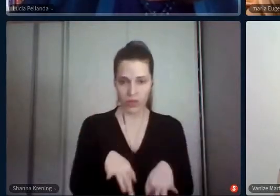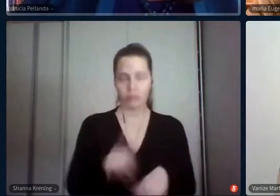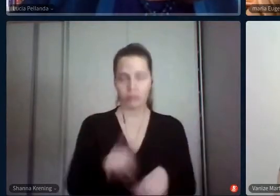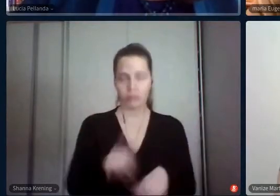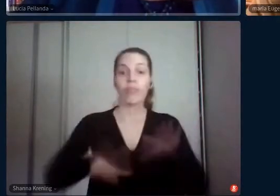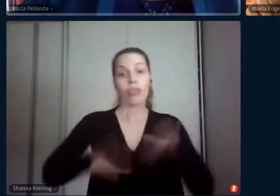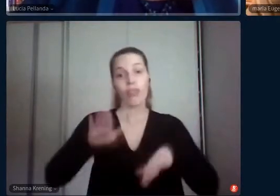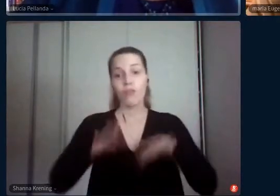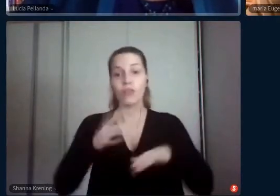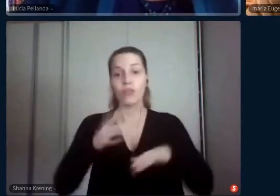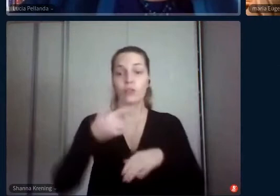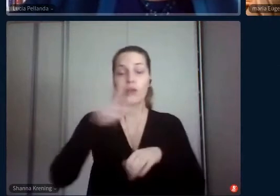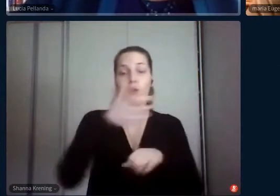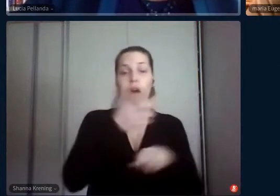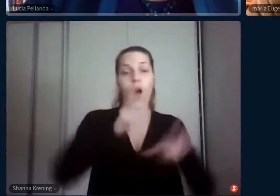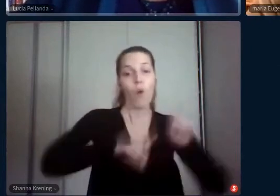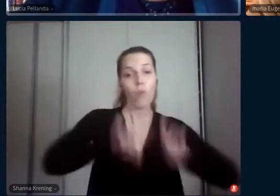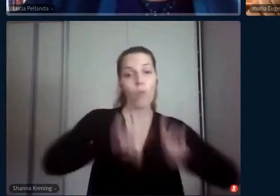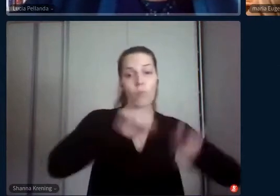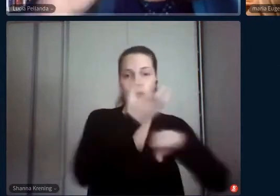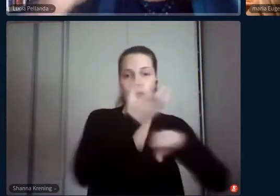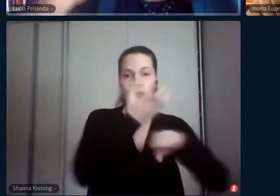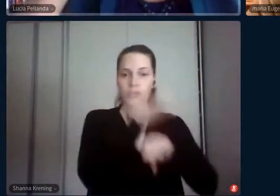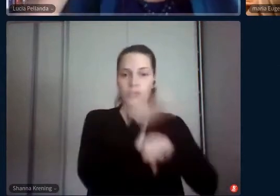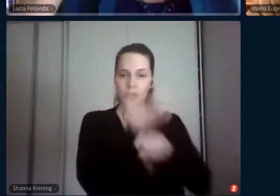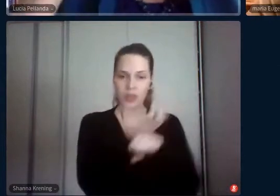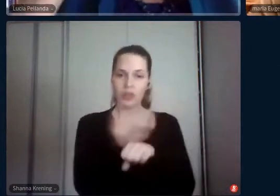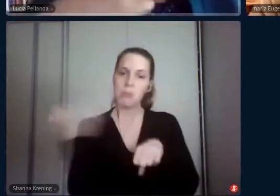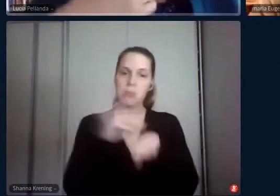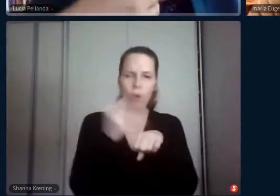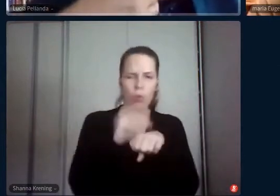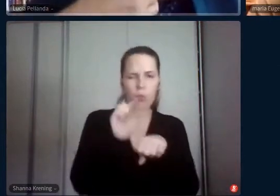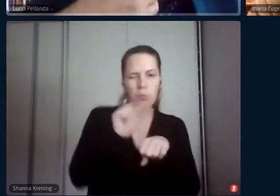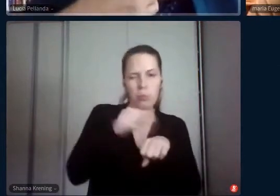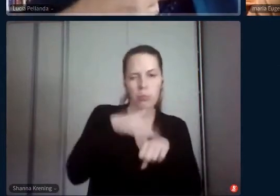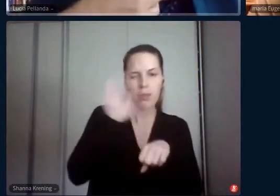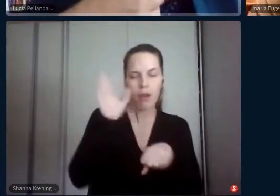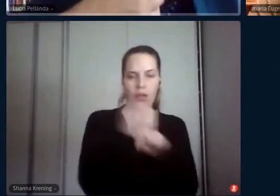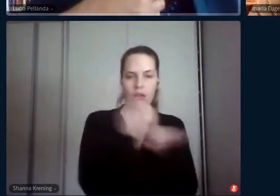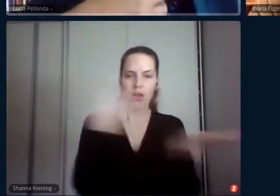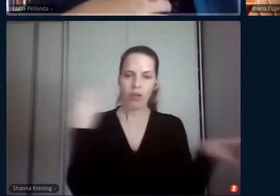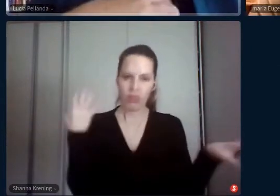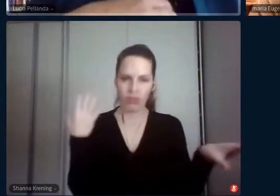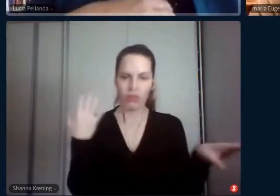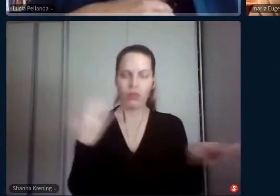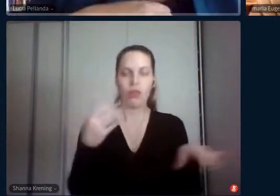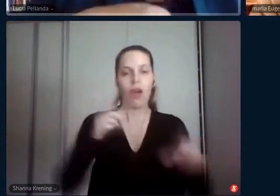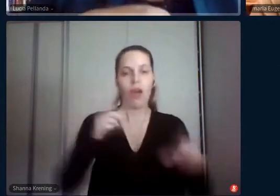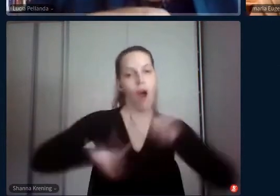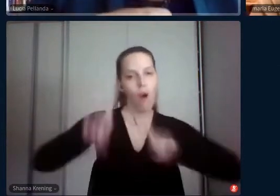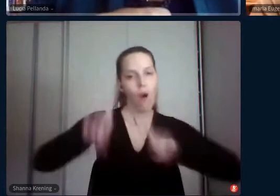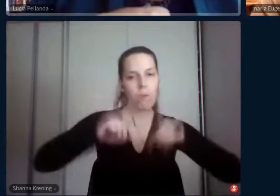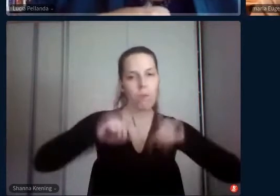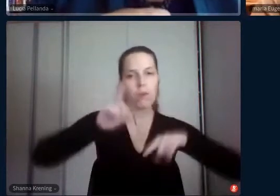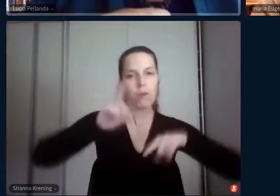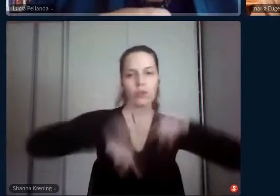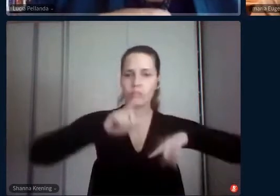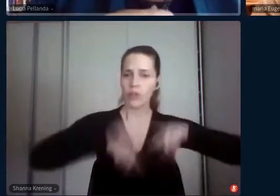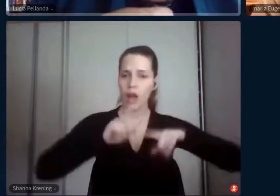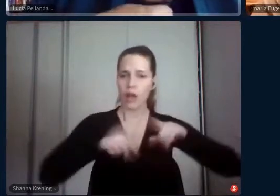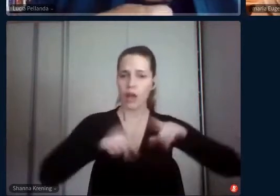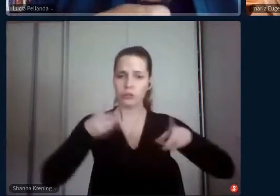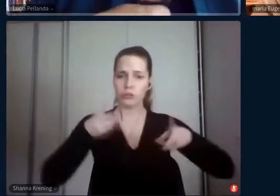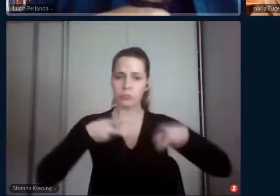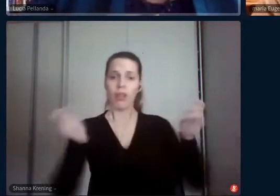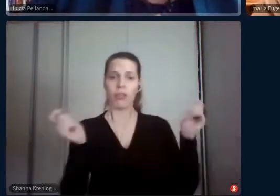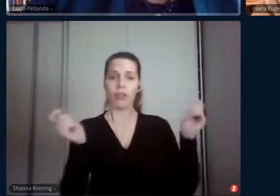EAD depois, assim como muitas disciplinas já têm EAD, talvez algumas atividades se veja que seja possível, né,